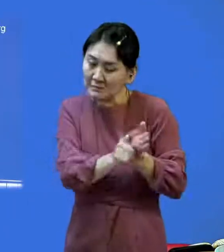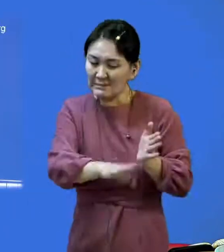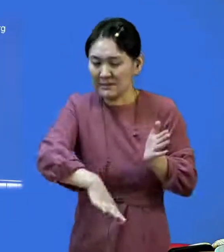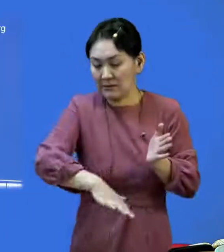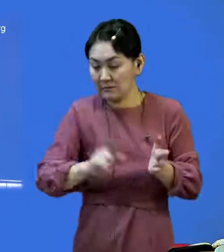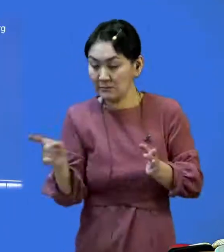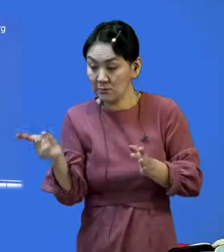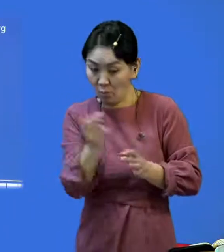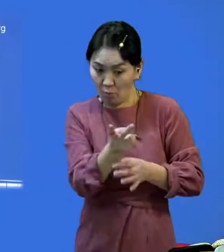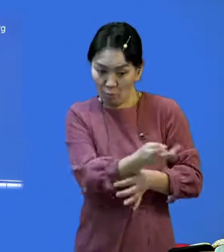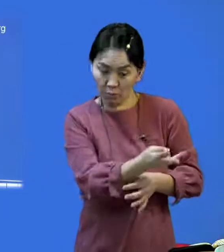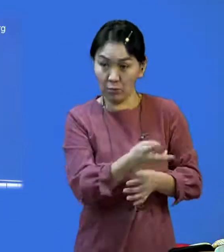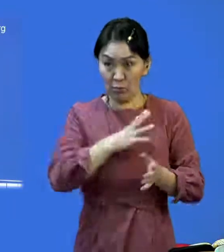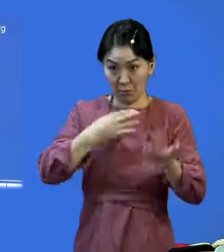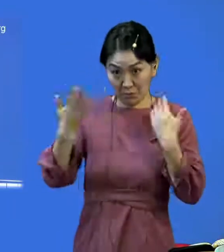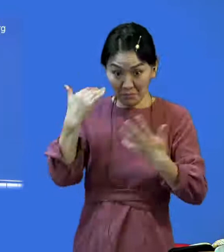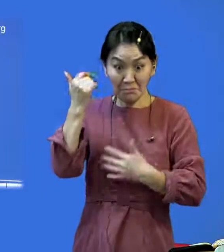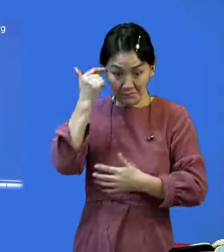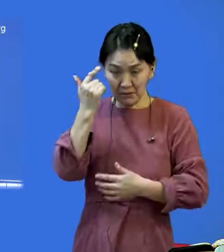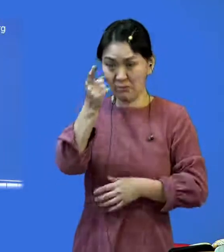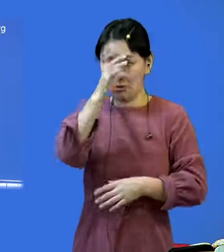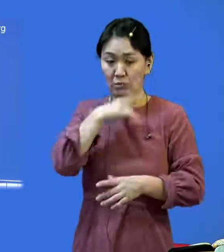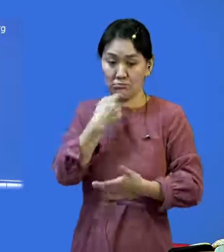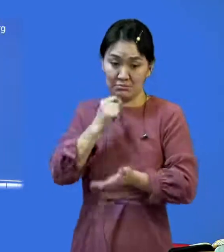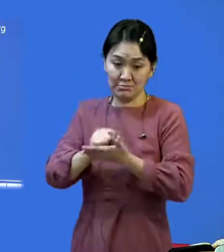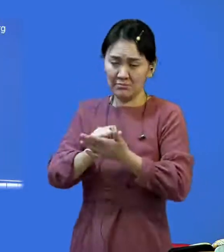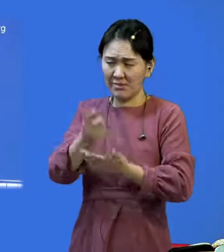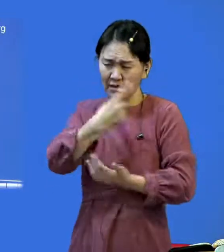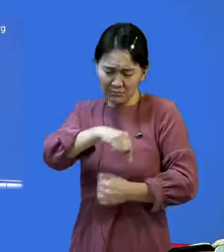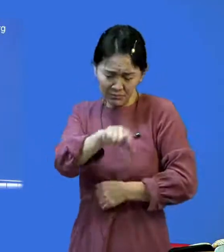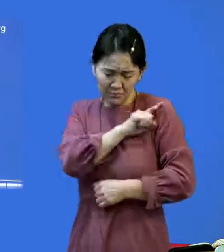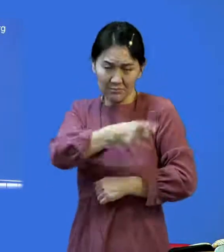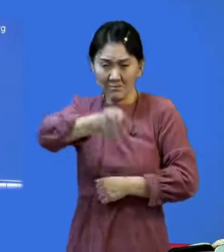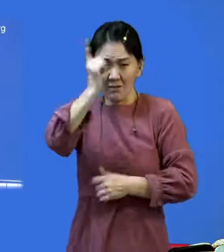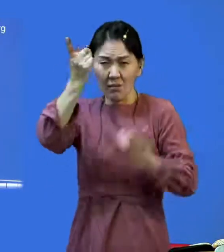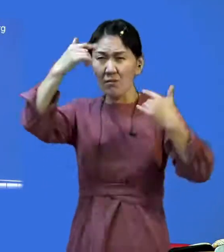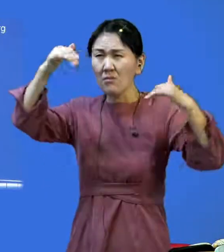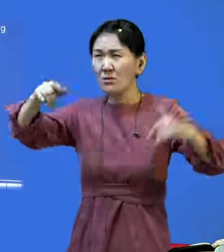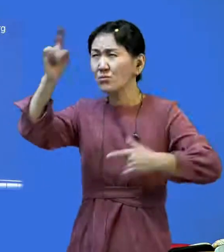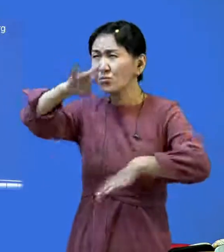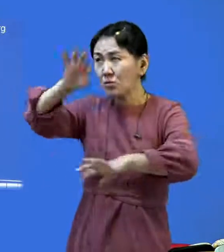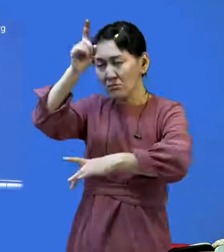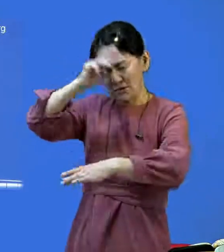Эзэн айлдахта гагцгүй эхлээд бурхны хаанчлал ба зөвхт байдлыг хайх